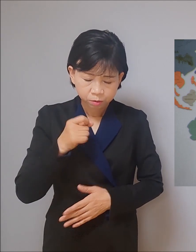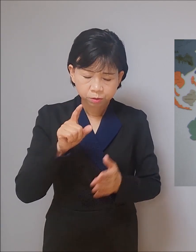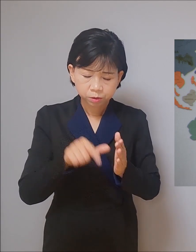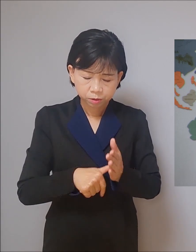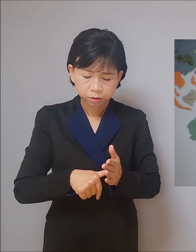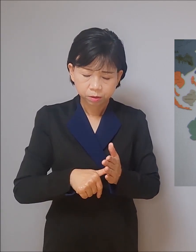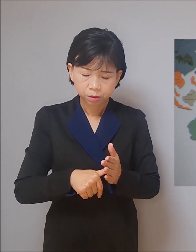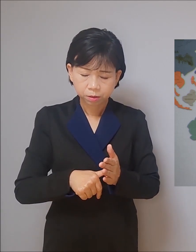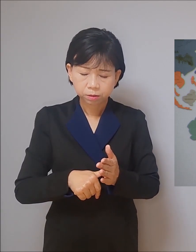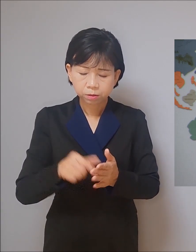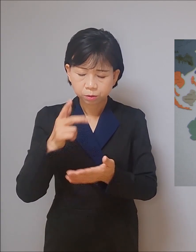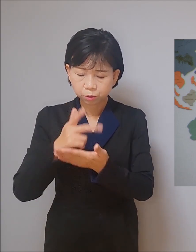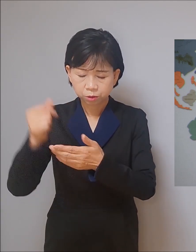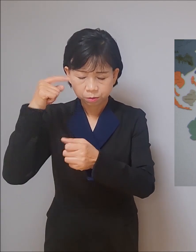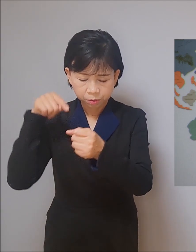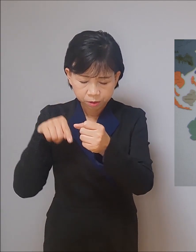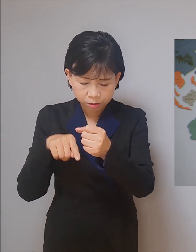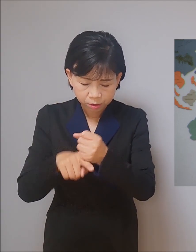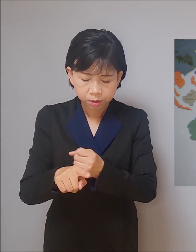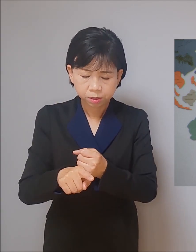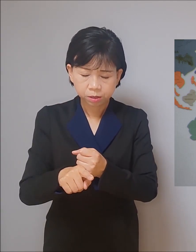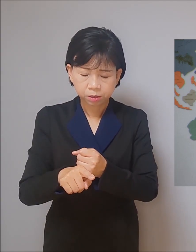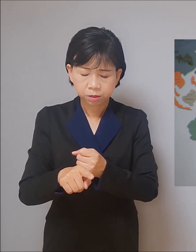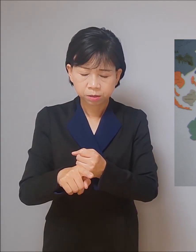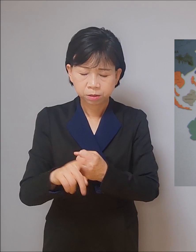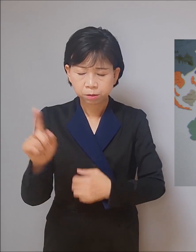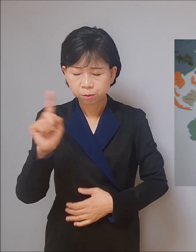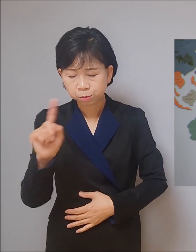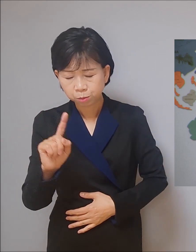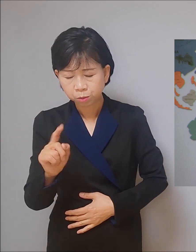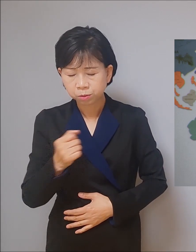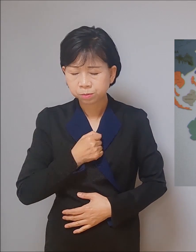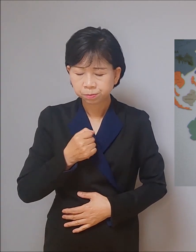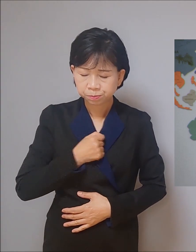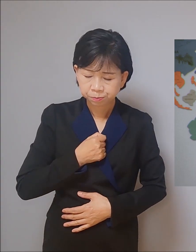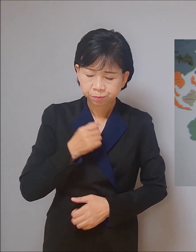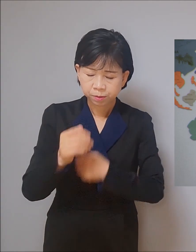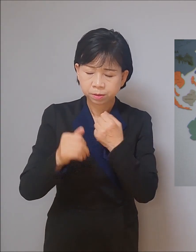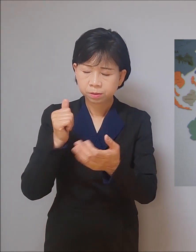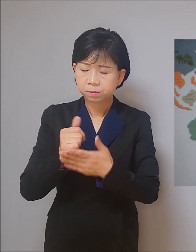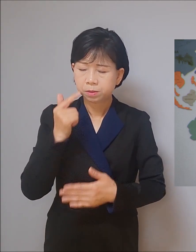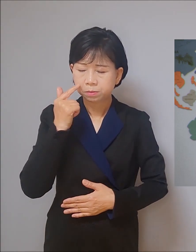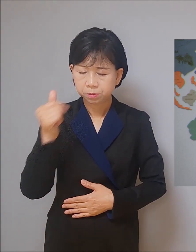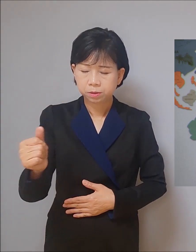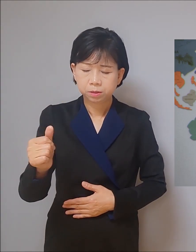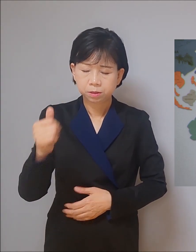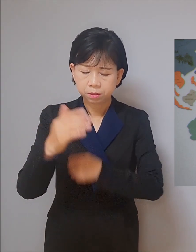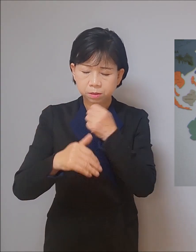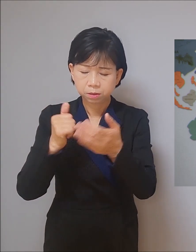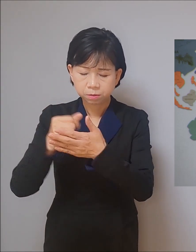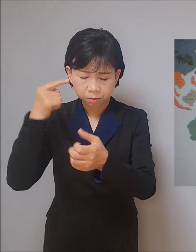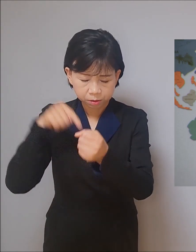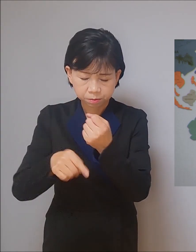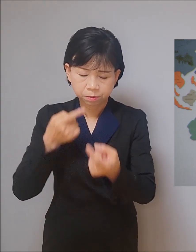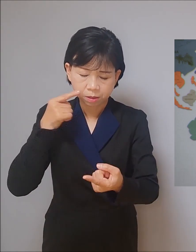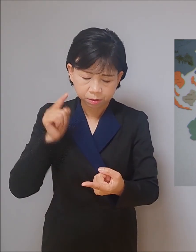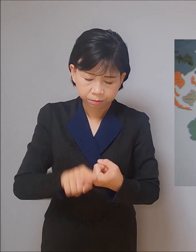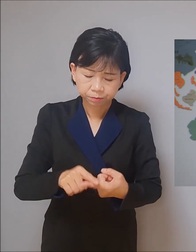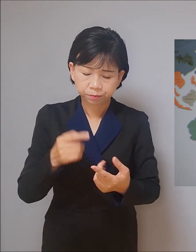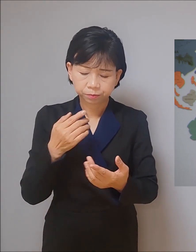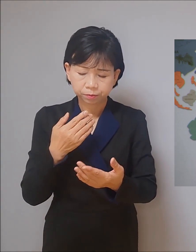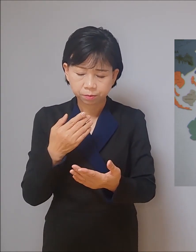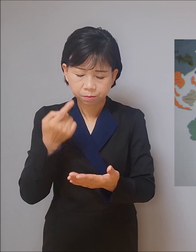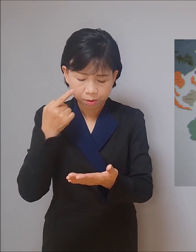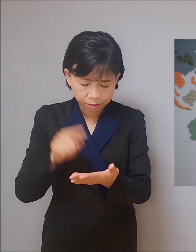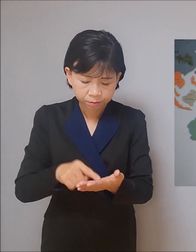가운데 하나님의 뜻이 어디 있는지 답답해하는 우리들이 오니 하나님 아버지, 하나님의 뜻을 찾게 하여